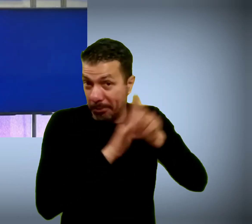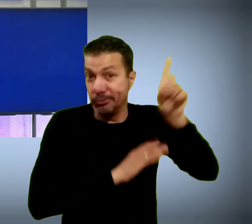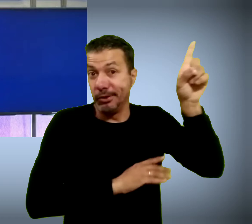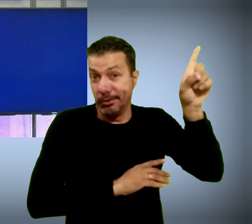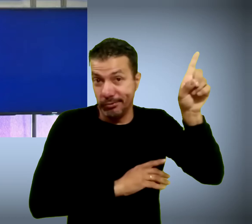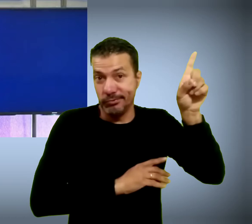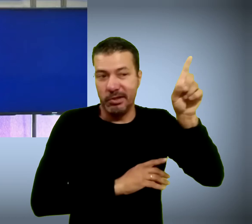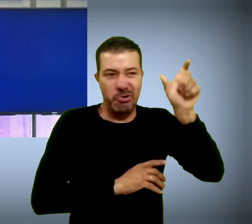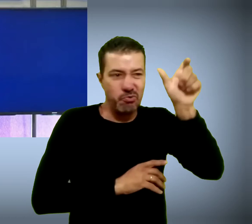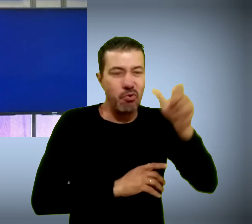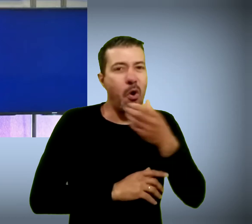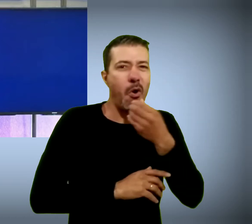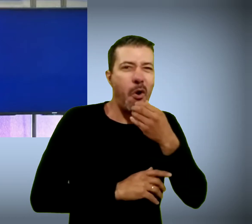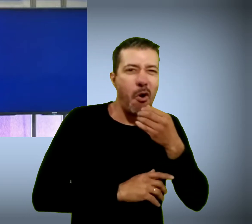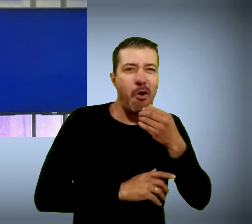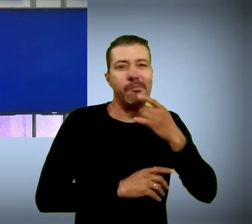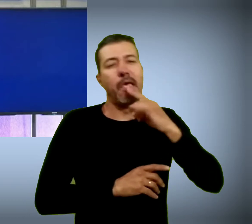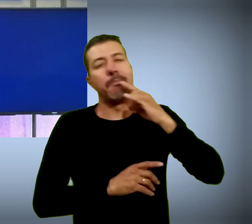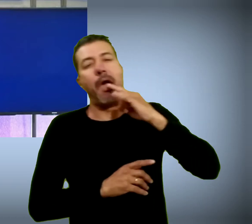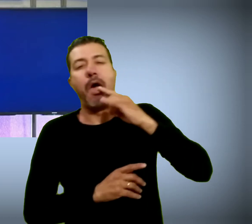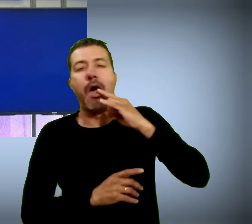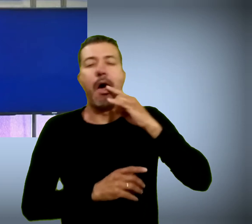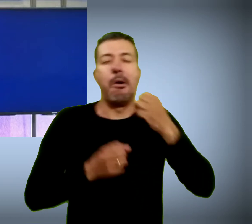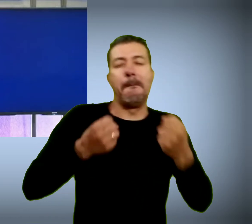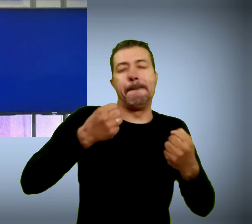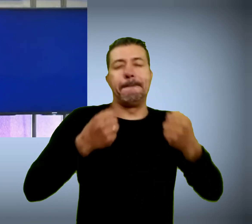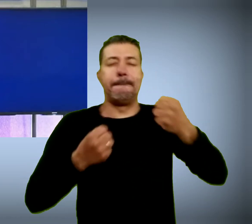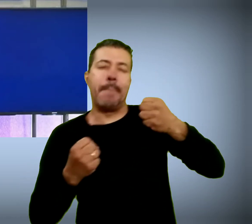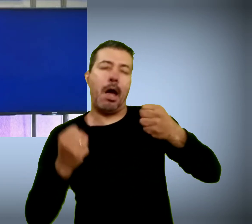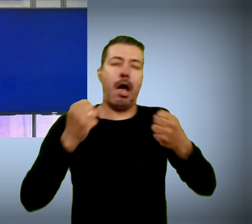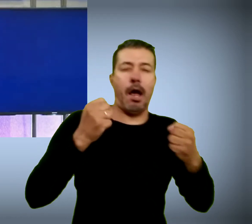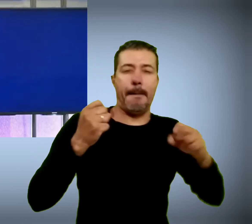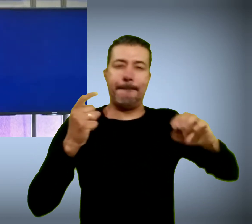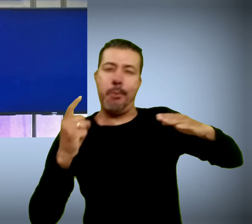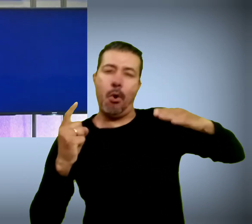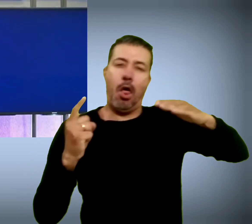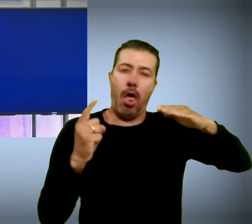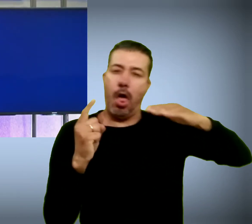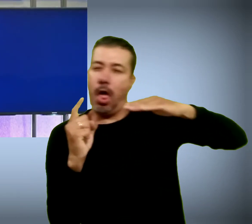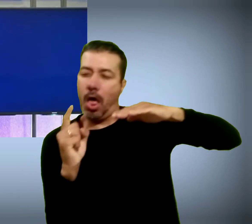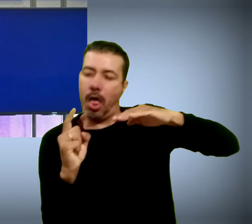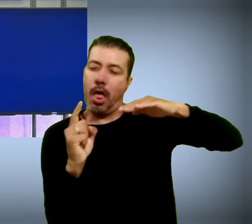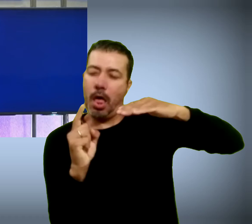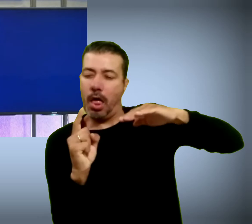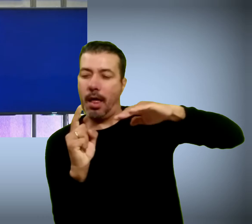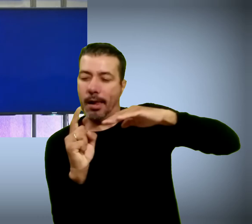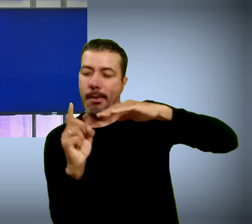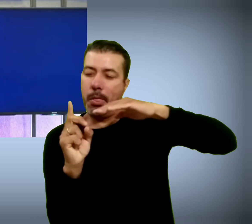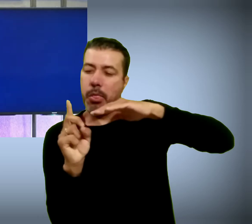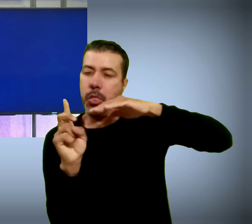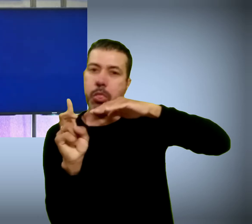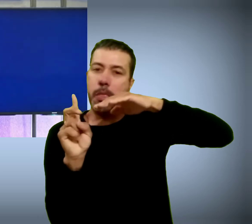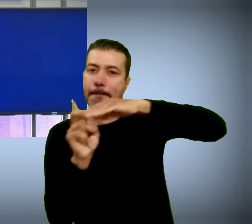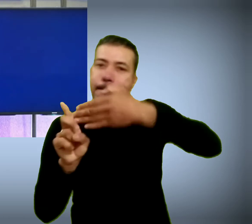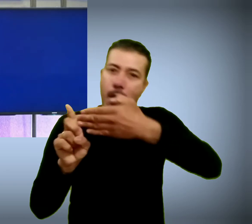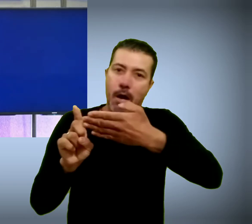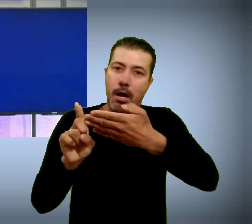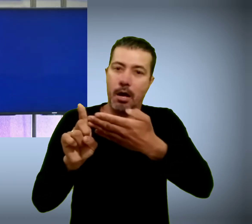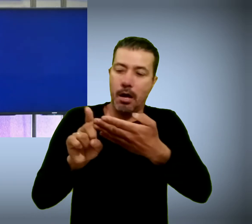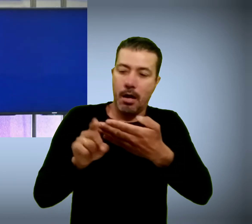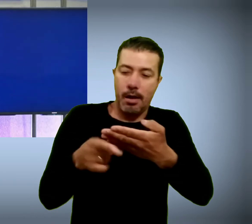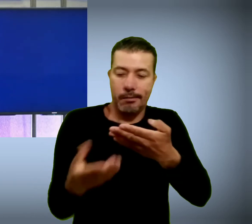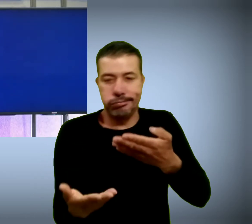enche a cara, passa no farol vermelho, atropela um motociclista que estava com a sua noiva na garupa, e a culpa passa a ser